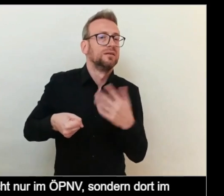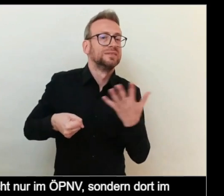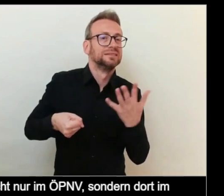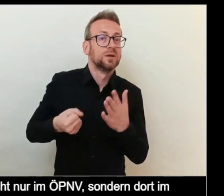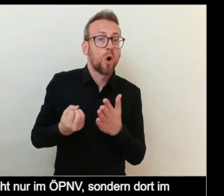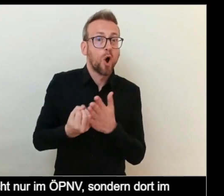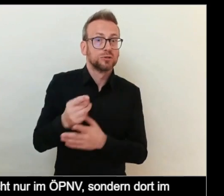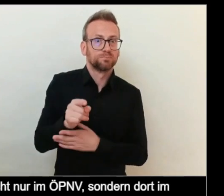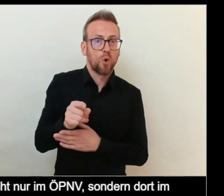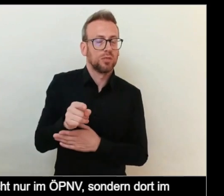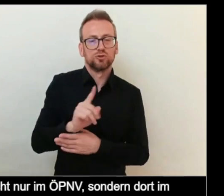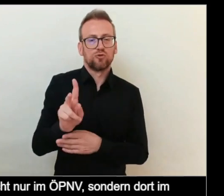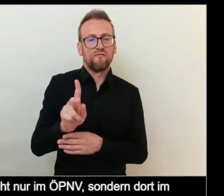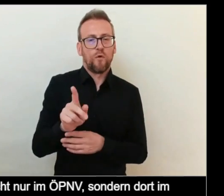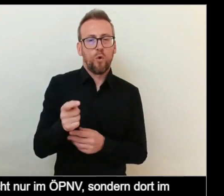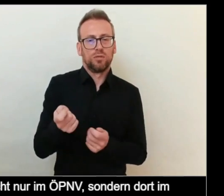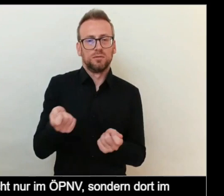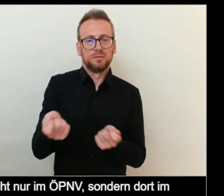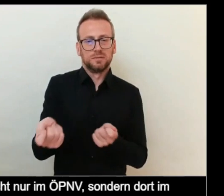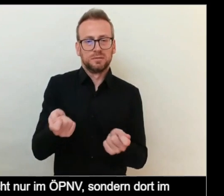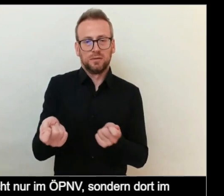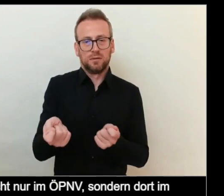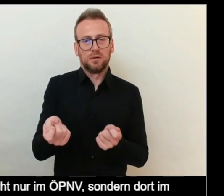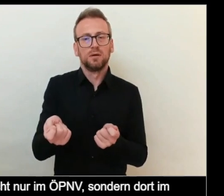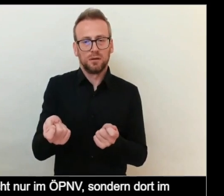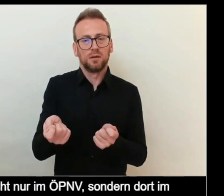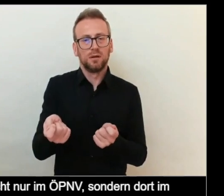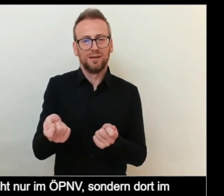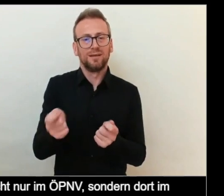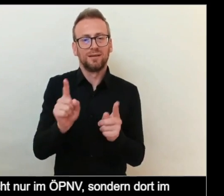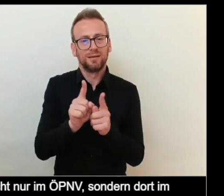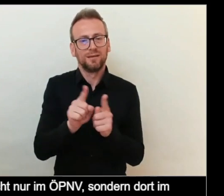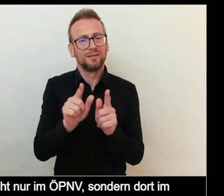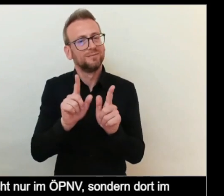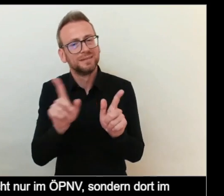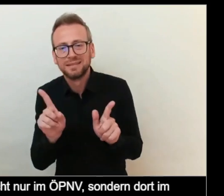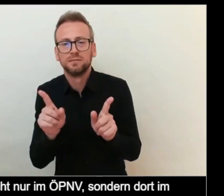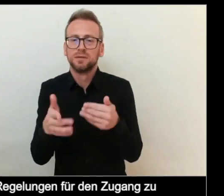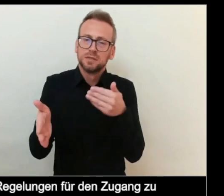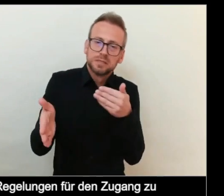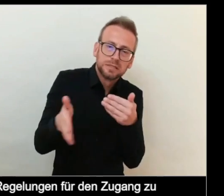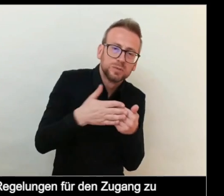reinschreibt. Aber dann muss man auch für jede Kreisverwaltungsbehörde den Nachweis führen, dass wir dort